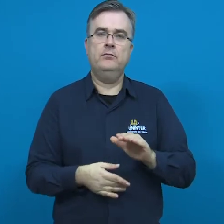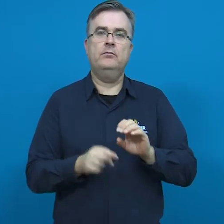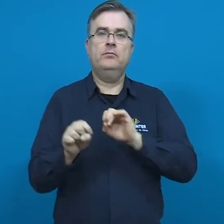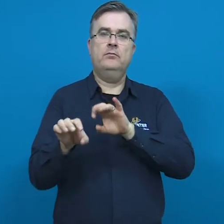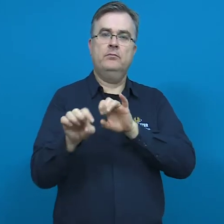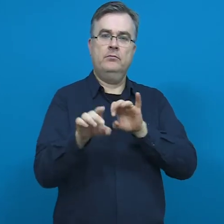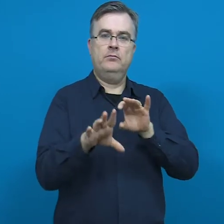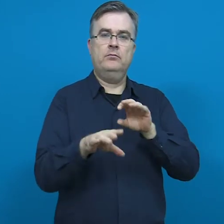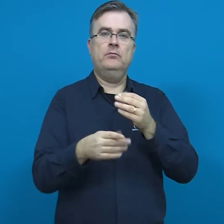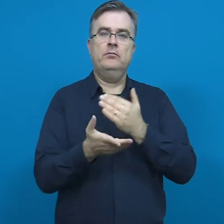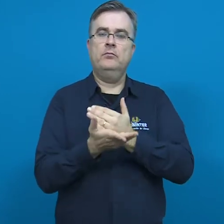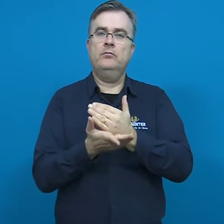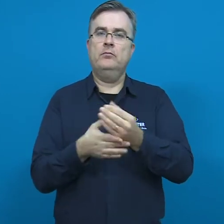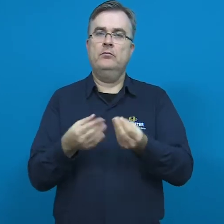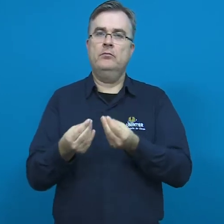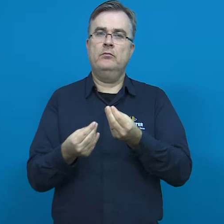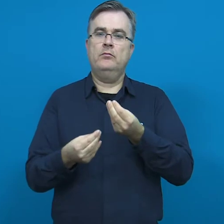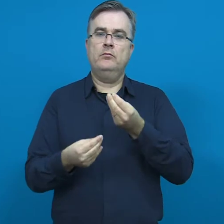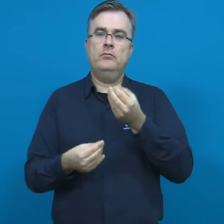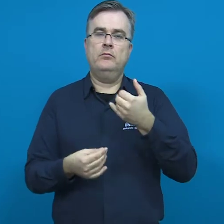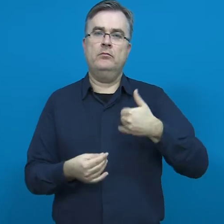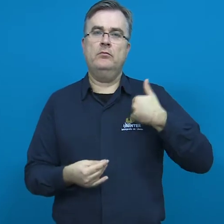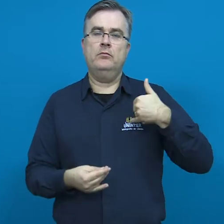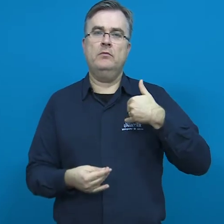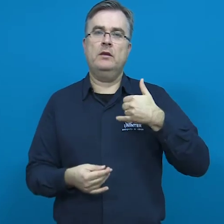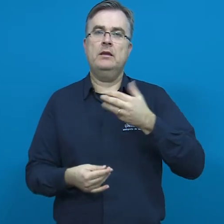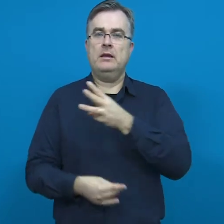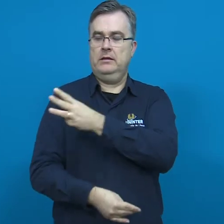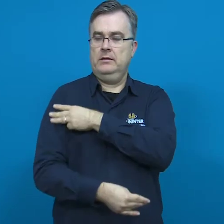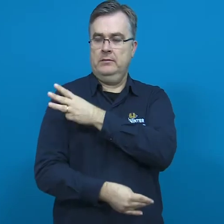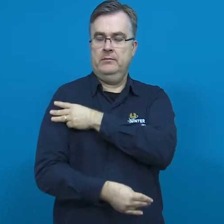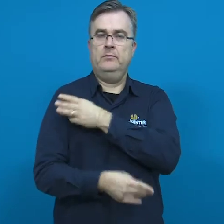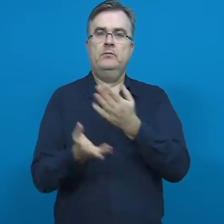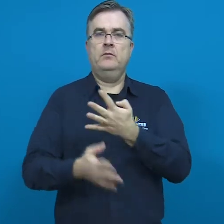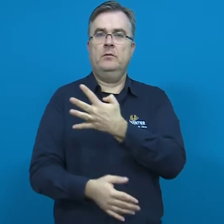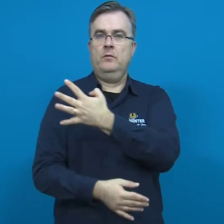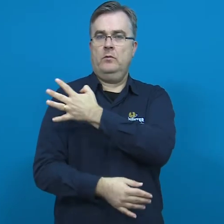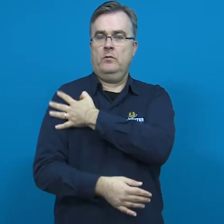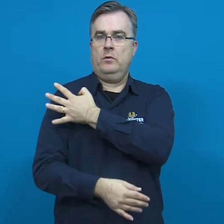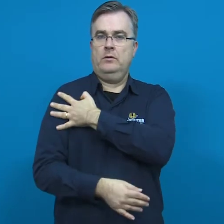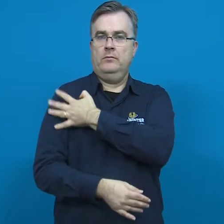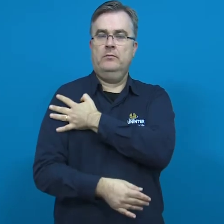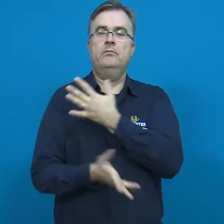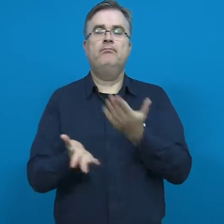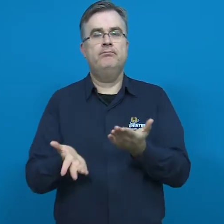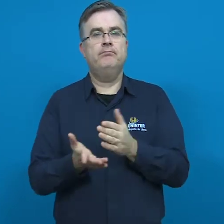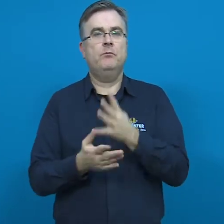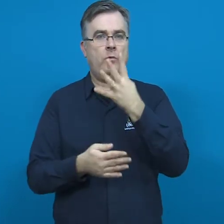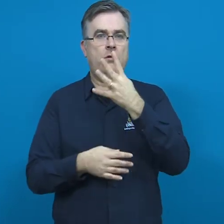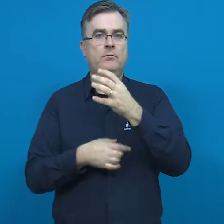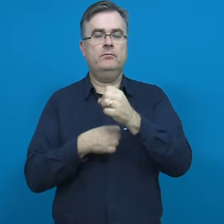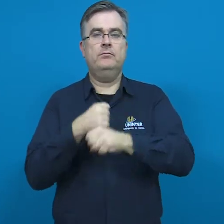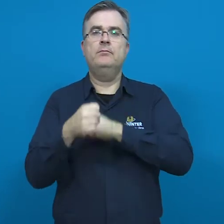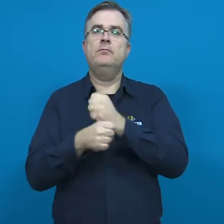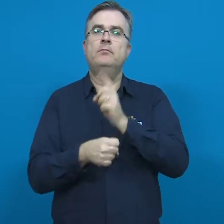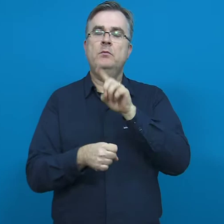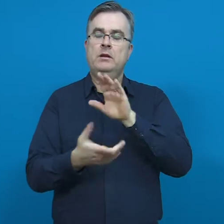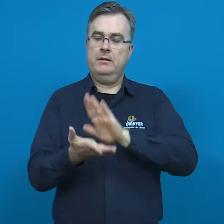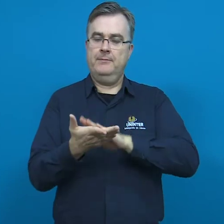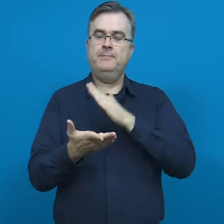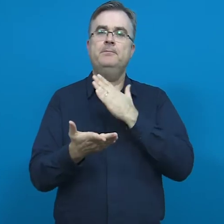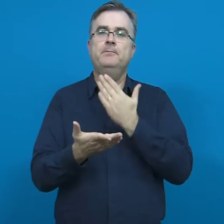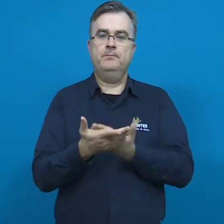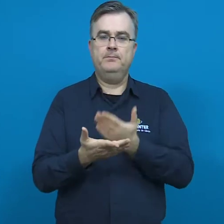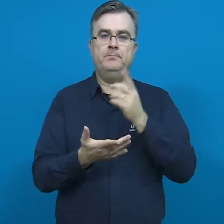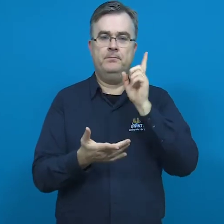infantil e ensino. Comecei com um menino na 3ª série, né, que hoje é 4º ano. Então, assim, ser